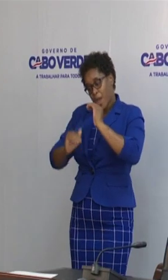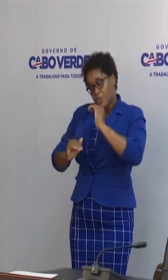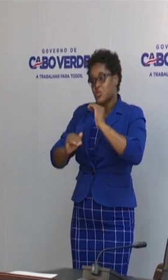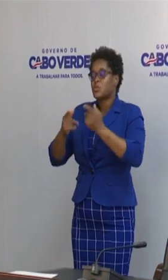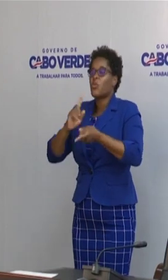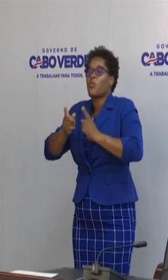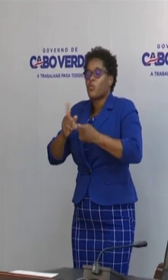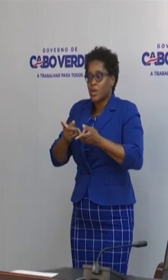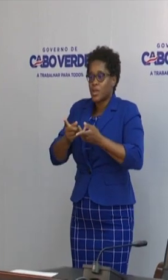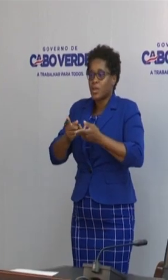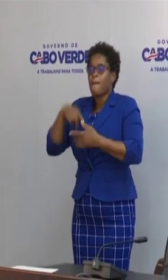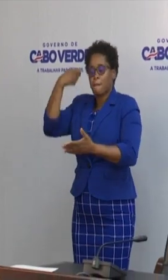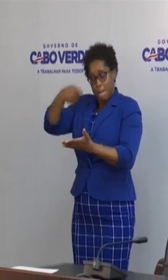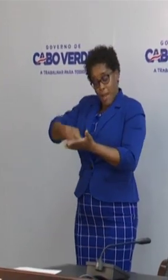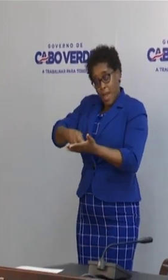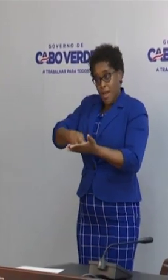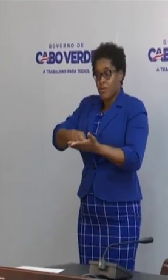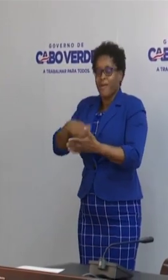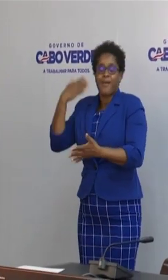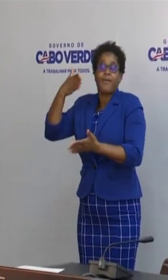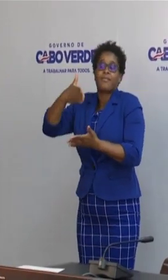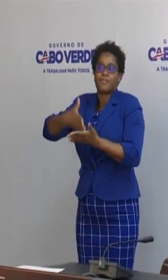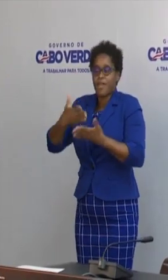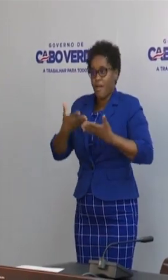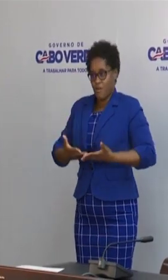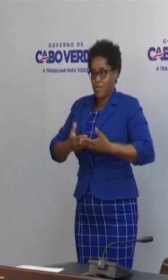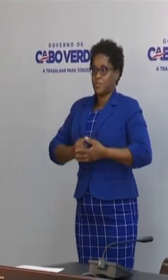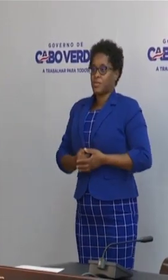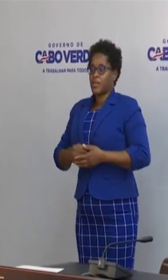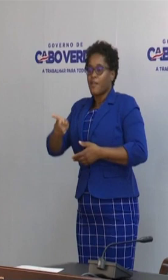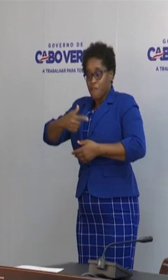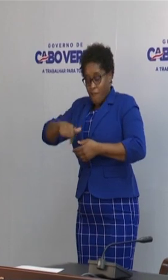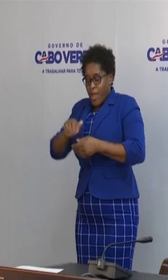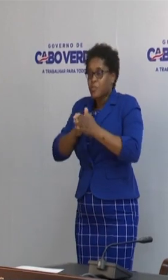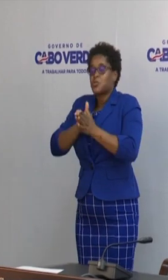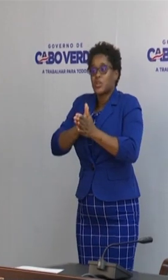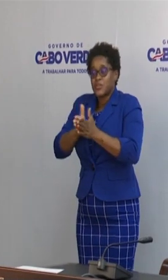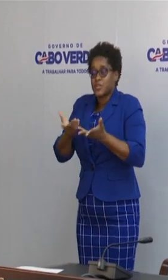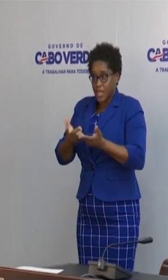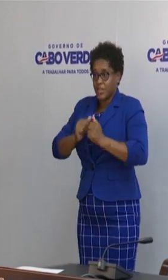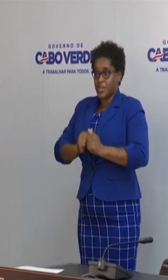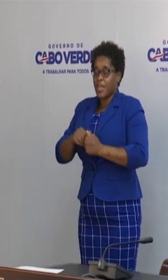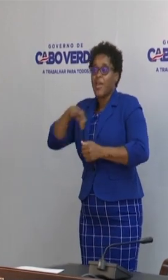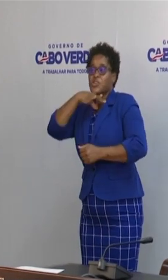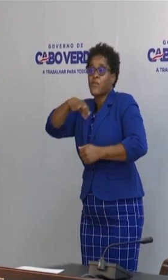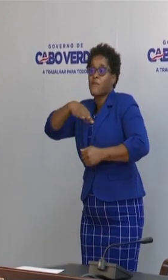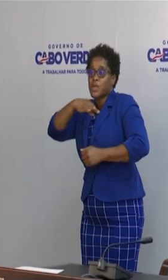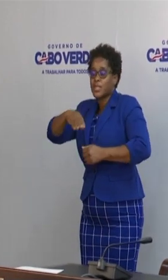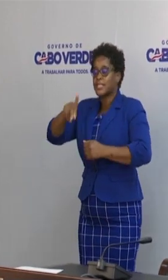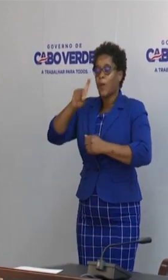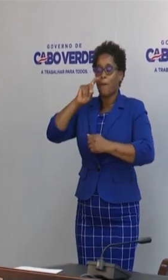daquilo que pagam até agora tanto vamos beneficiar a famílias